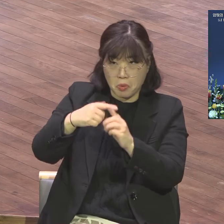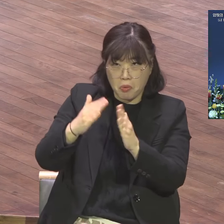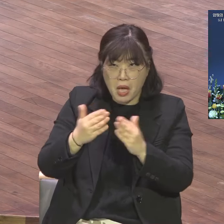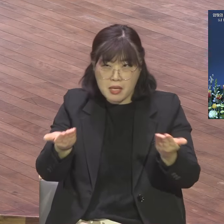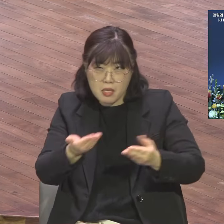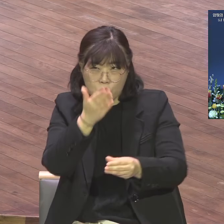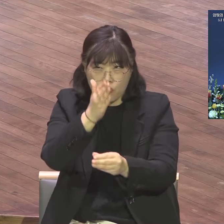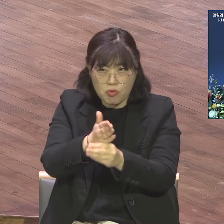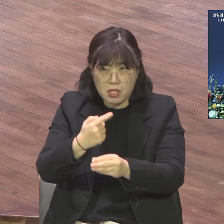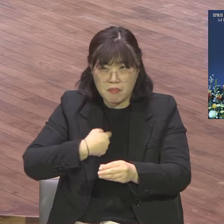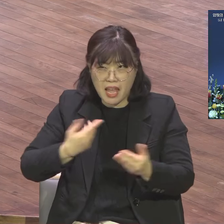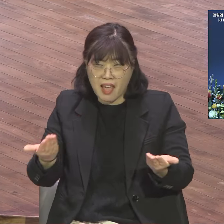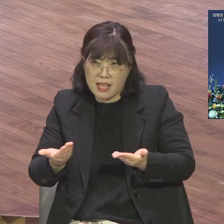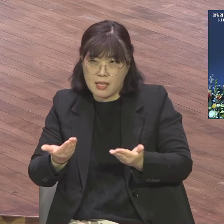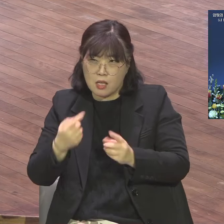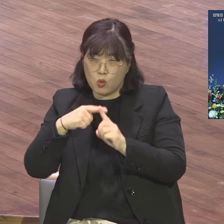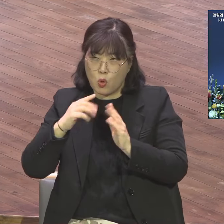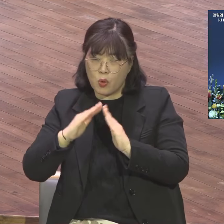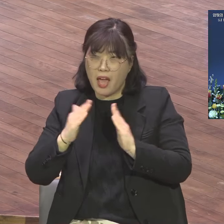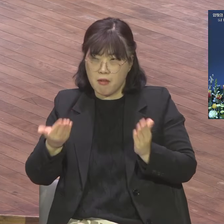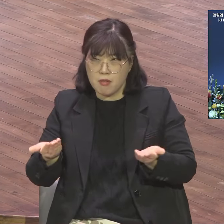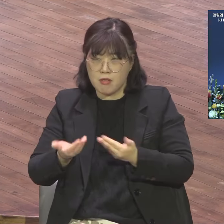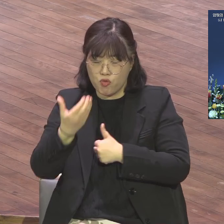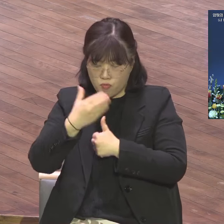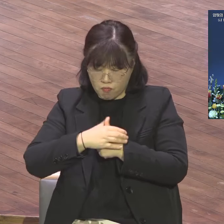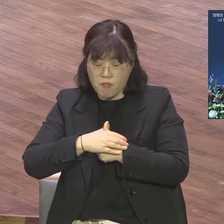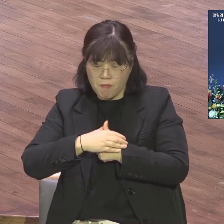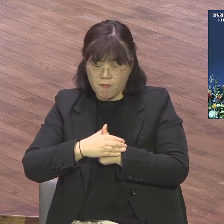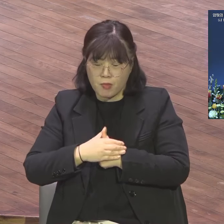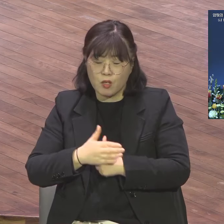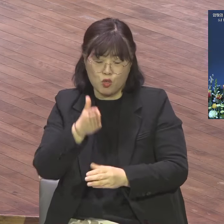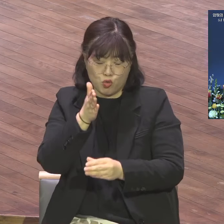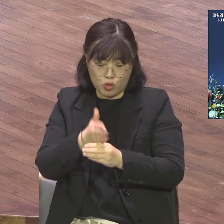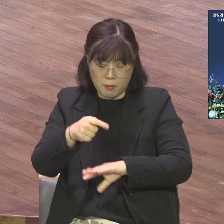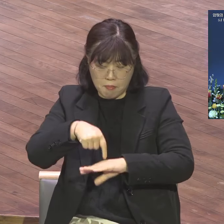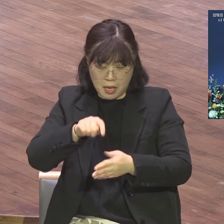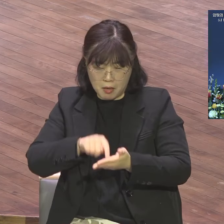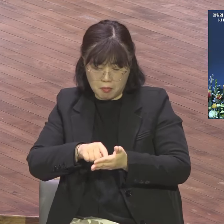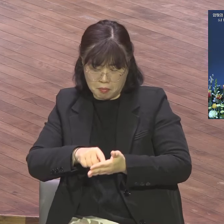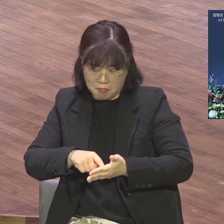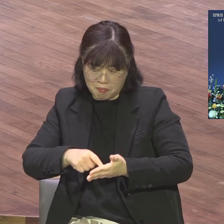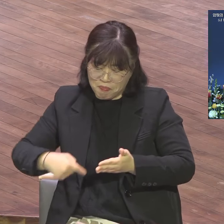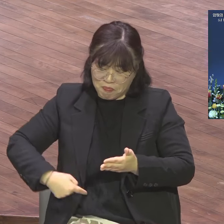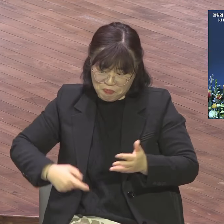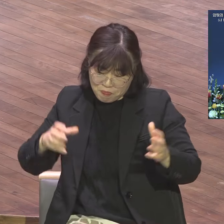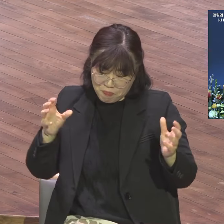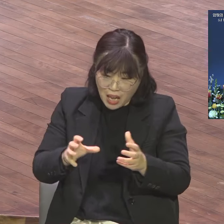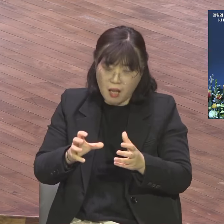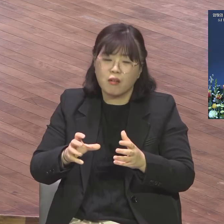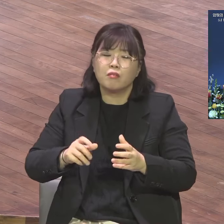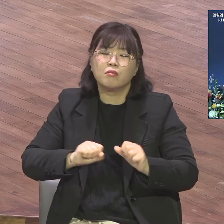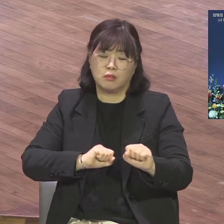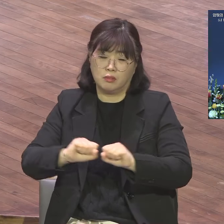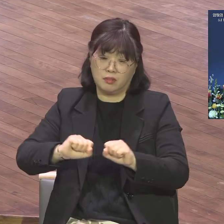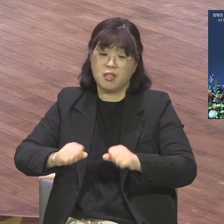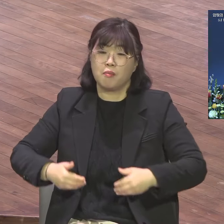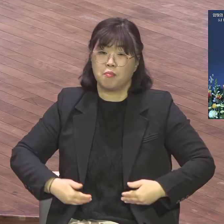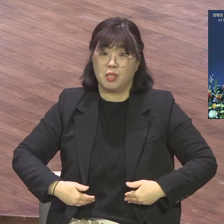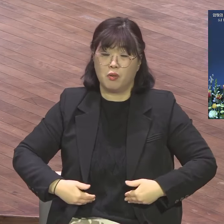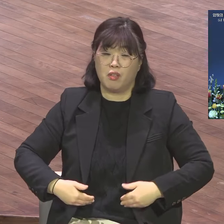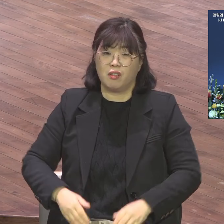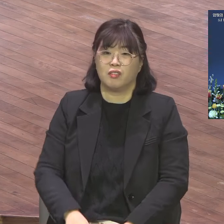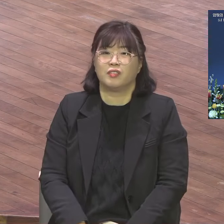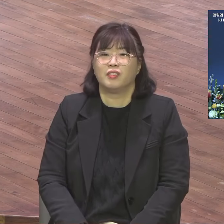성전 중심. 이거요, 이렇게 되어져야 택함 받은 자로서의 축복을 맛볼 수